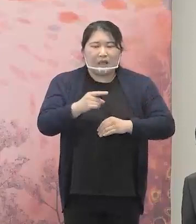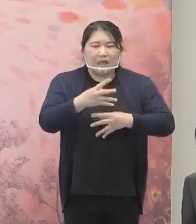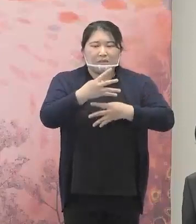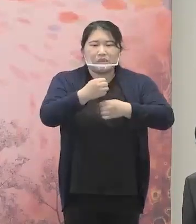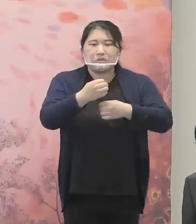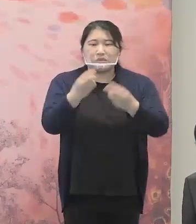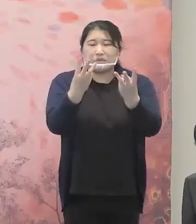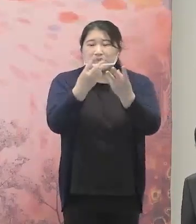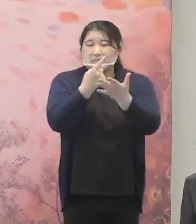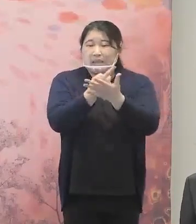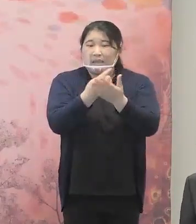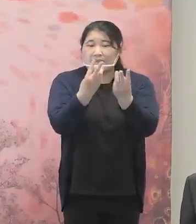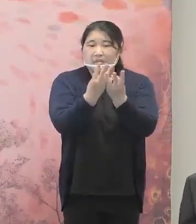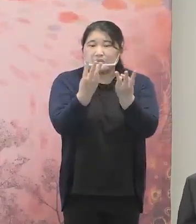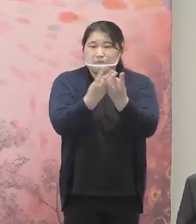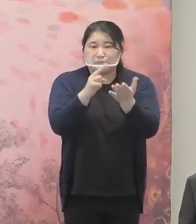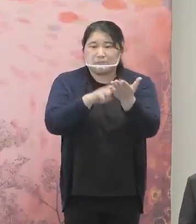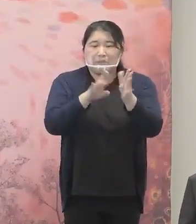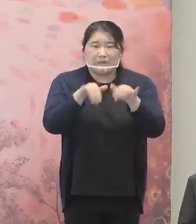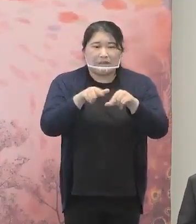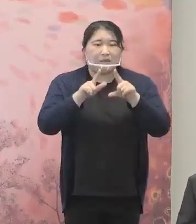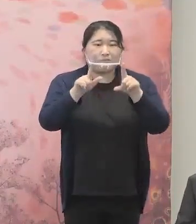定いたしましたので発表しております。